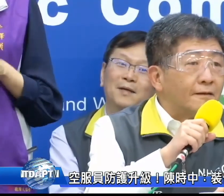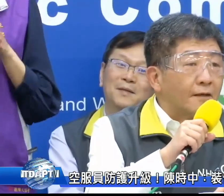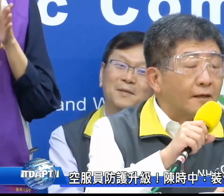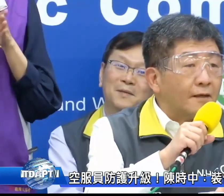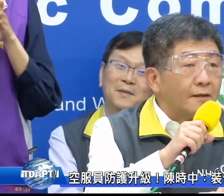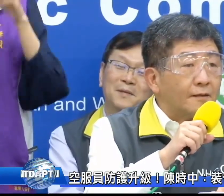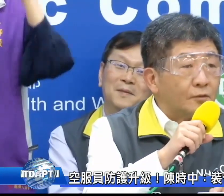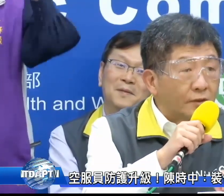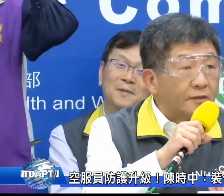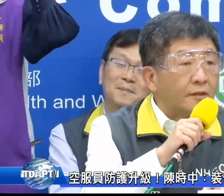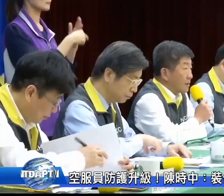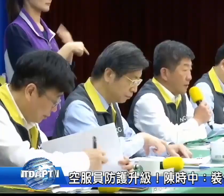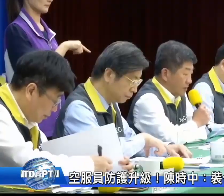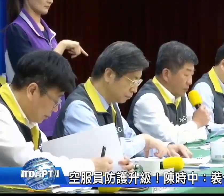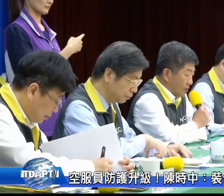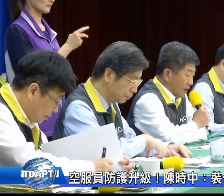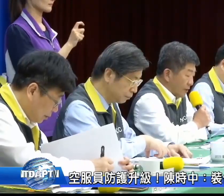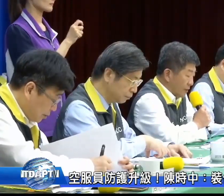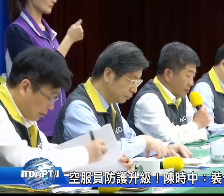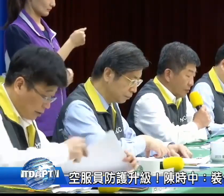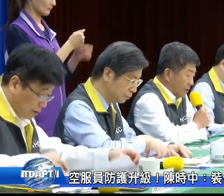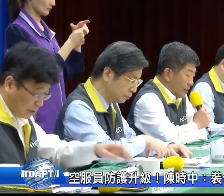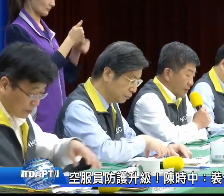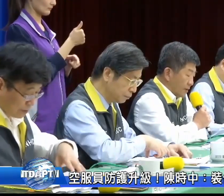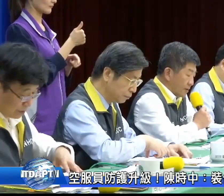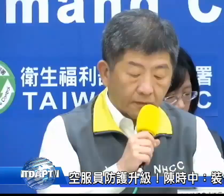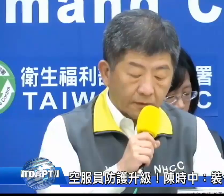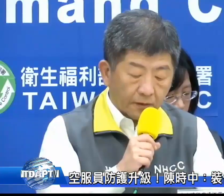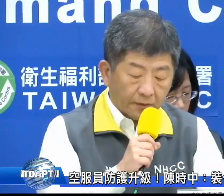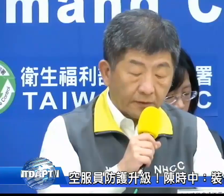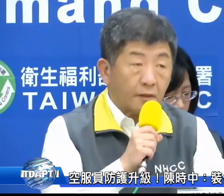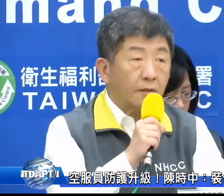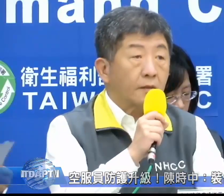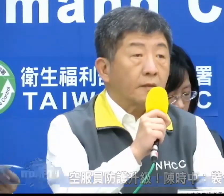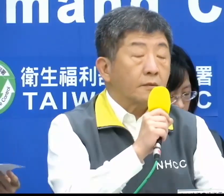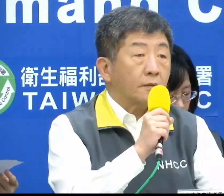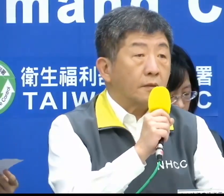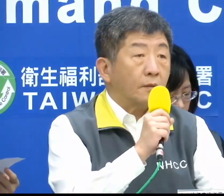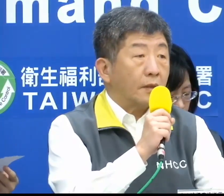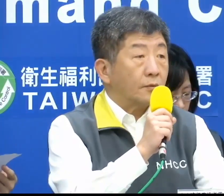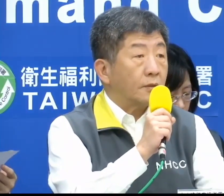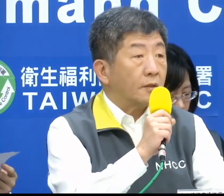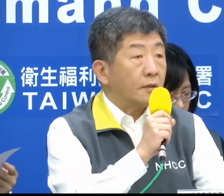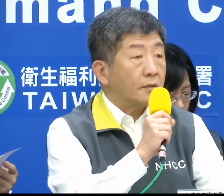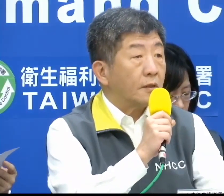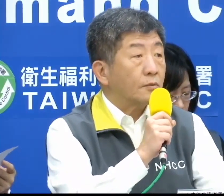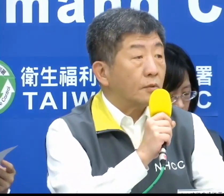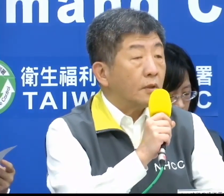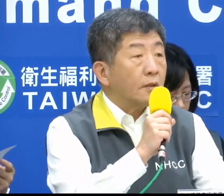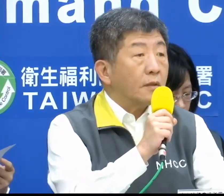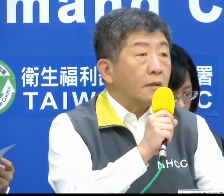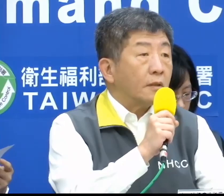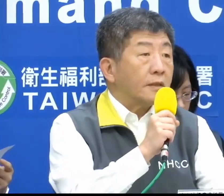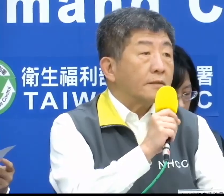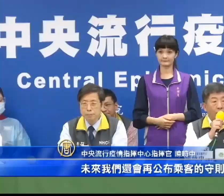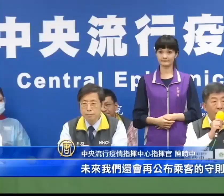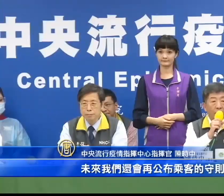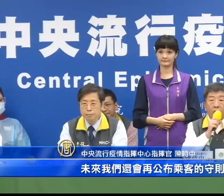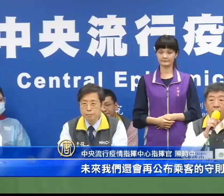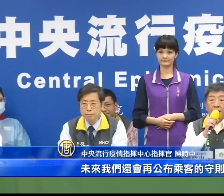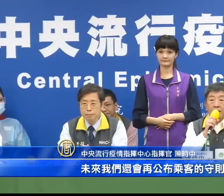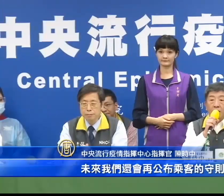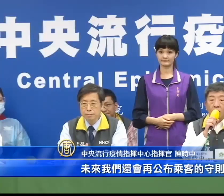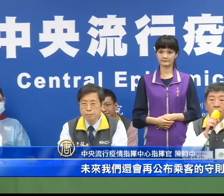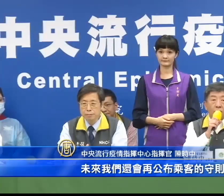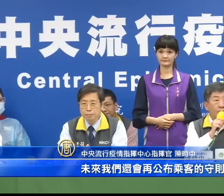物资会全面到位，维护空服员的职场安全。指挥中心也表示，未来将公布乘客守则。 未